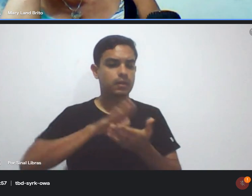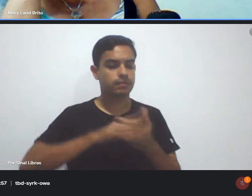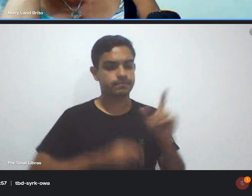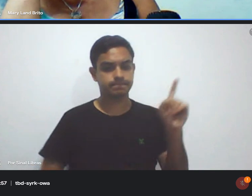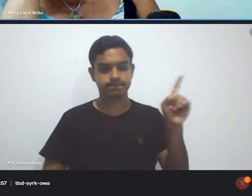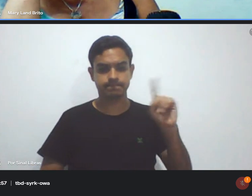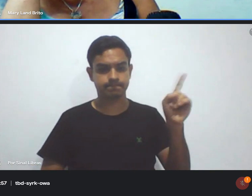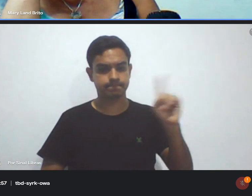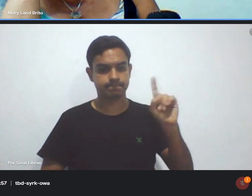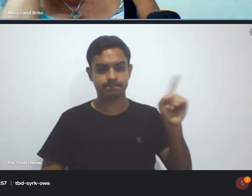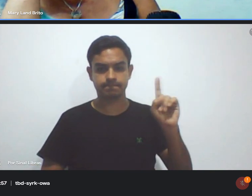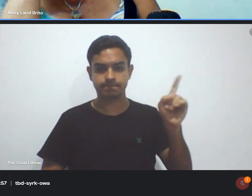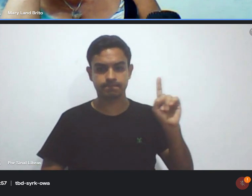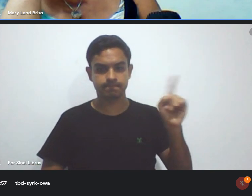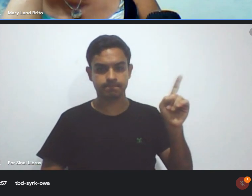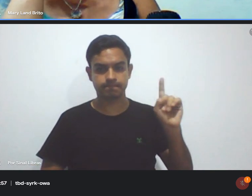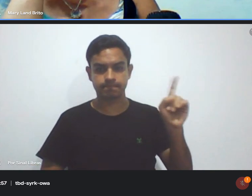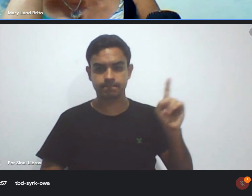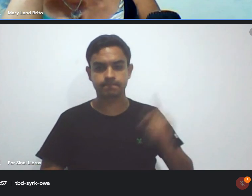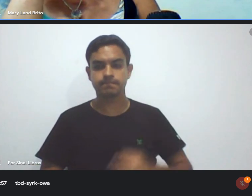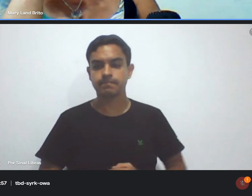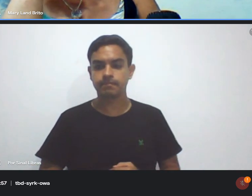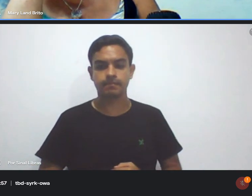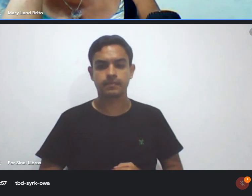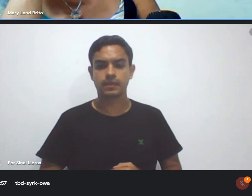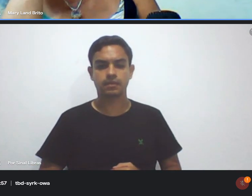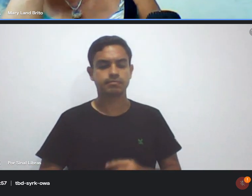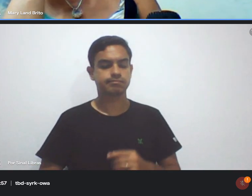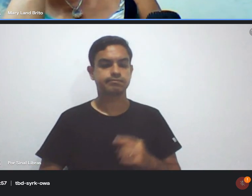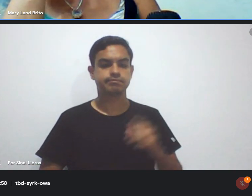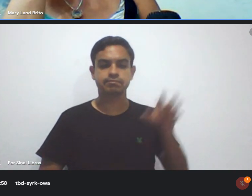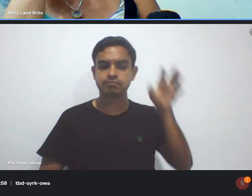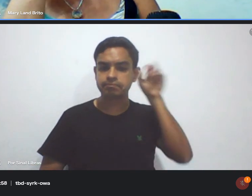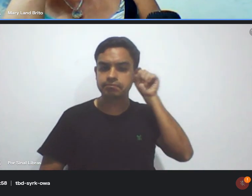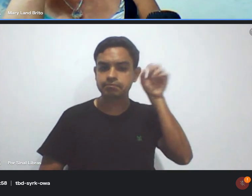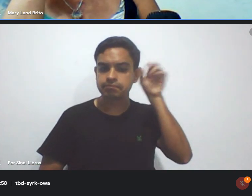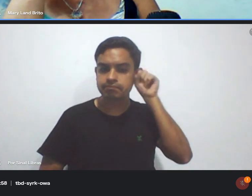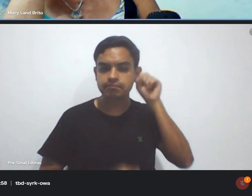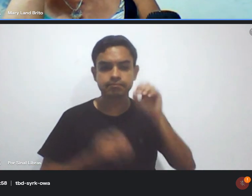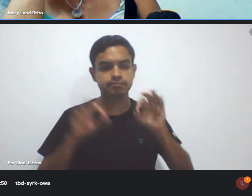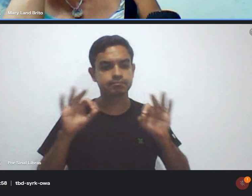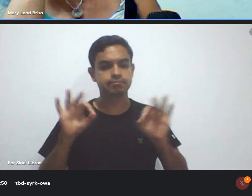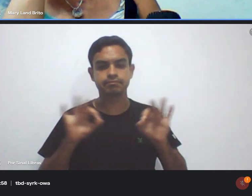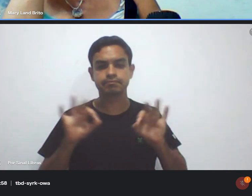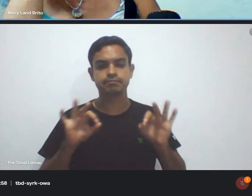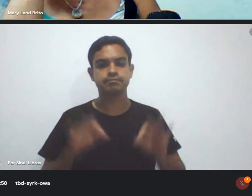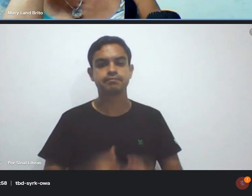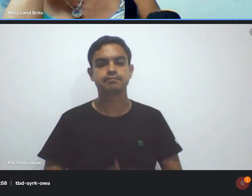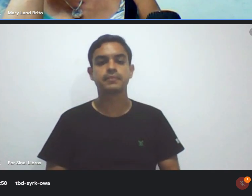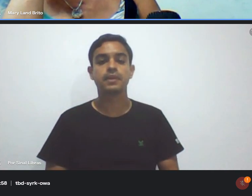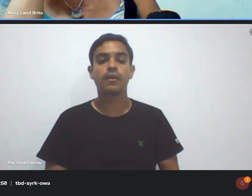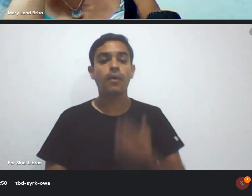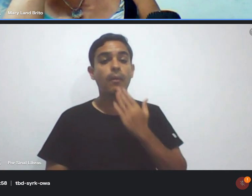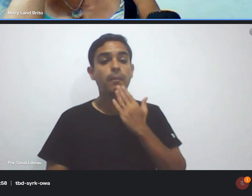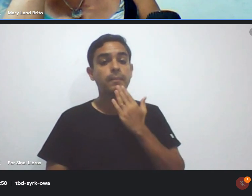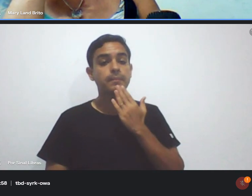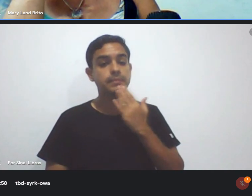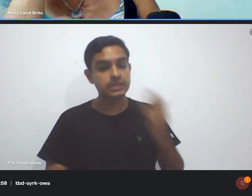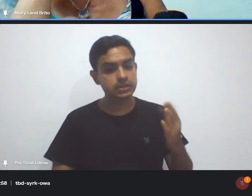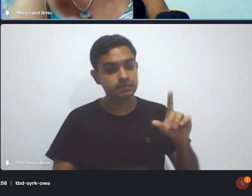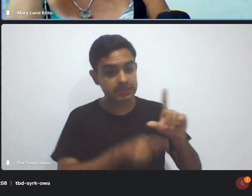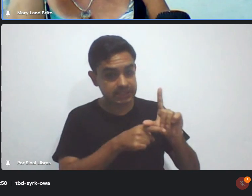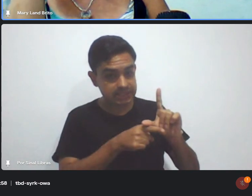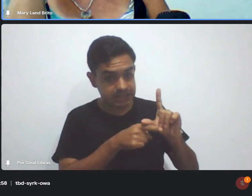escutando? Ele também não está escutando. Então, vou pedir, Armando, para você sair da